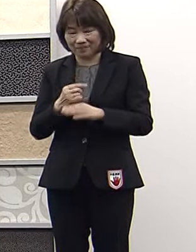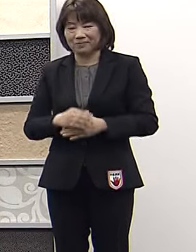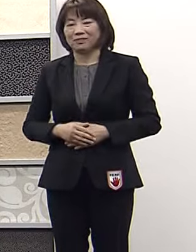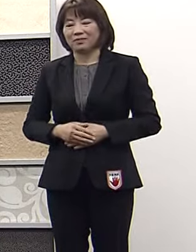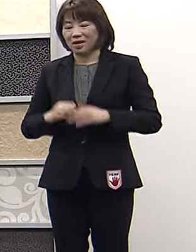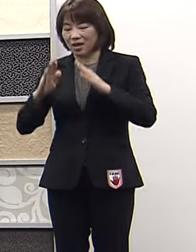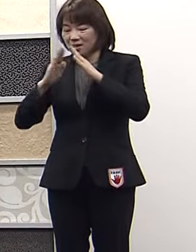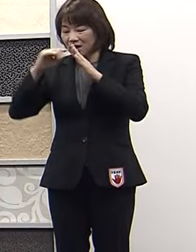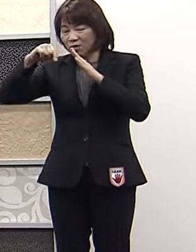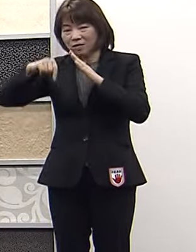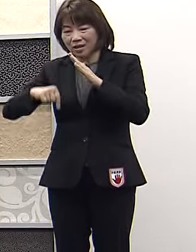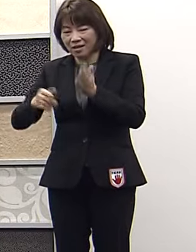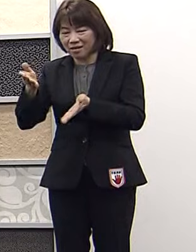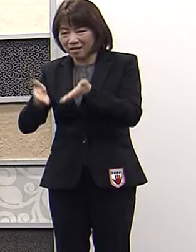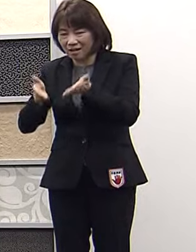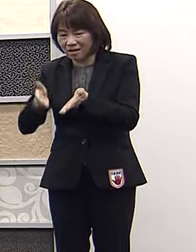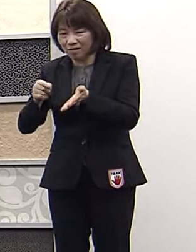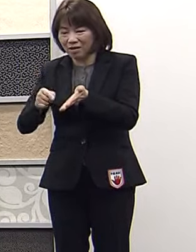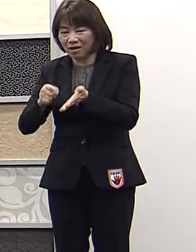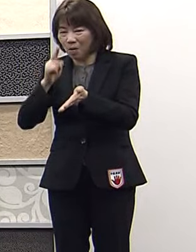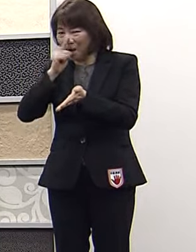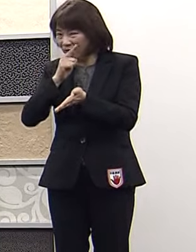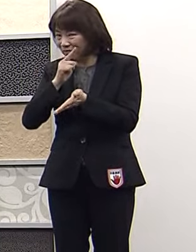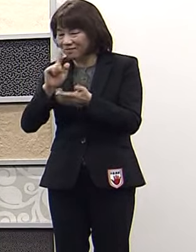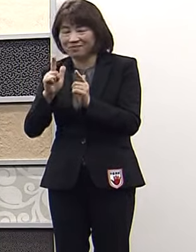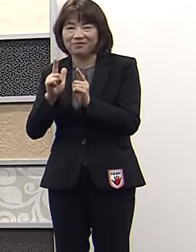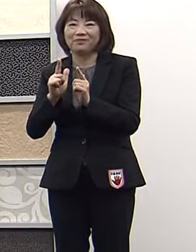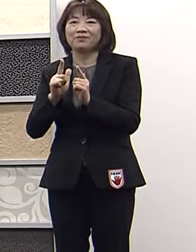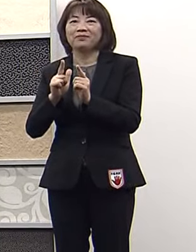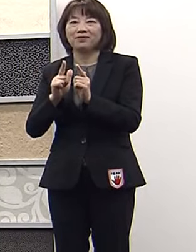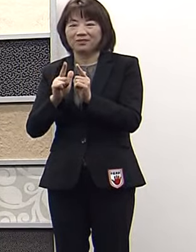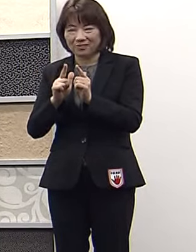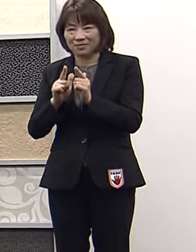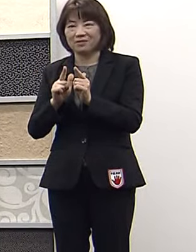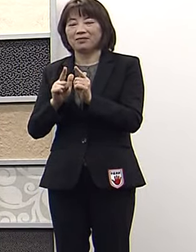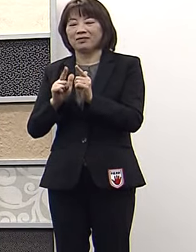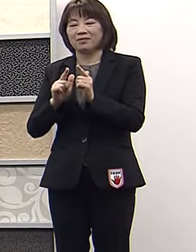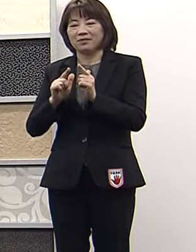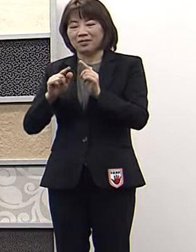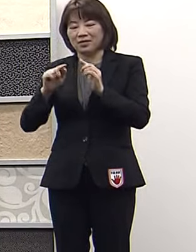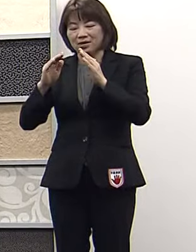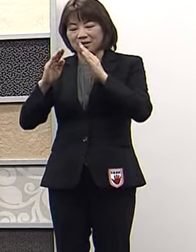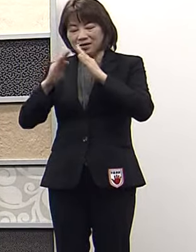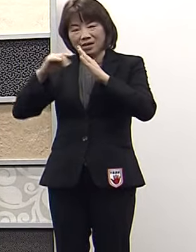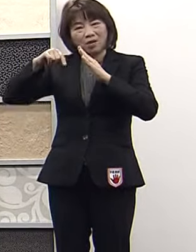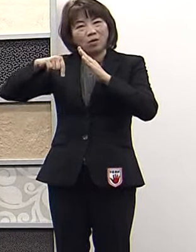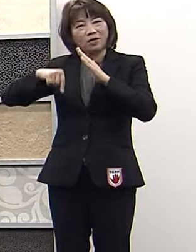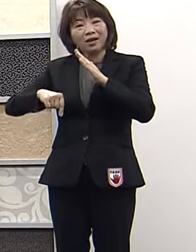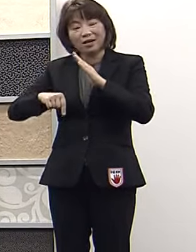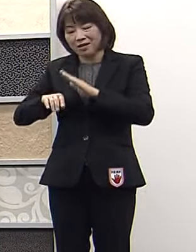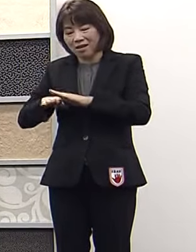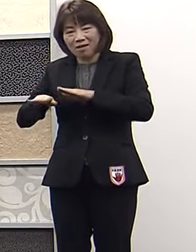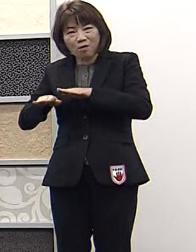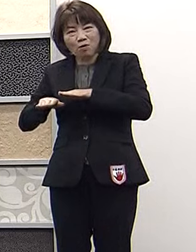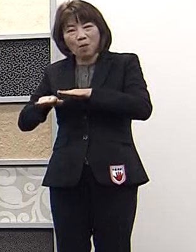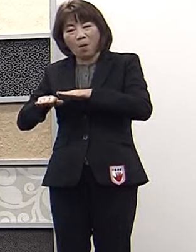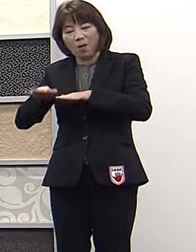での介護自体を否定するものでは全くないんですけれども、ただその在宅を余儀なくされて、その結果それが子どもたちに対してもこ